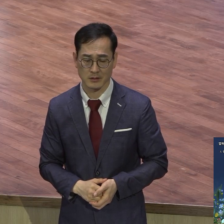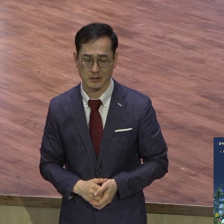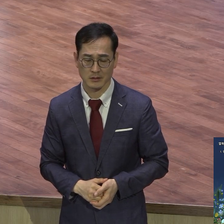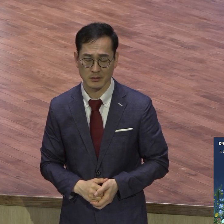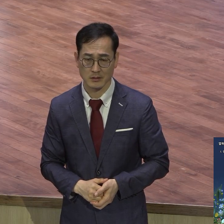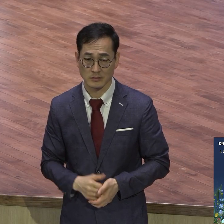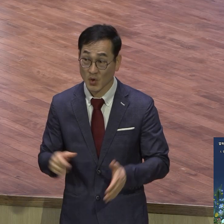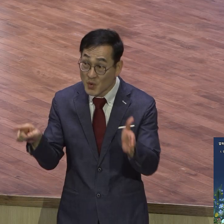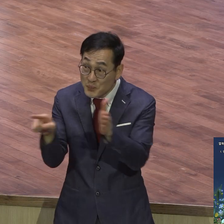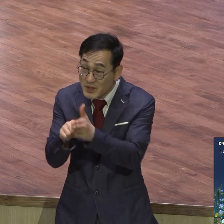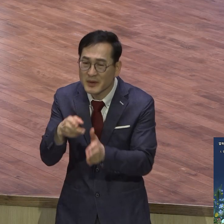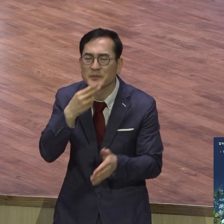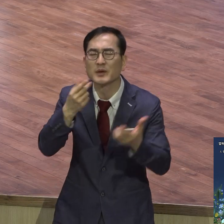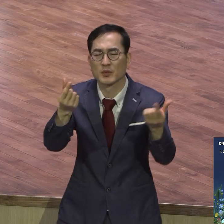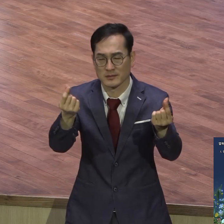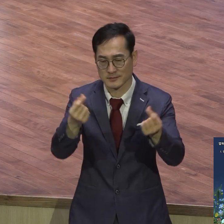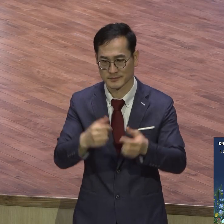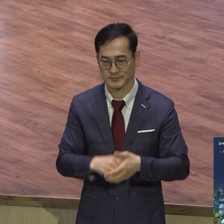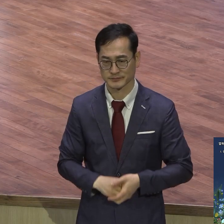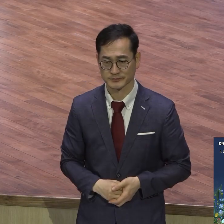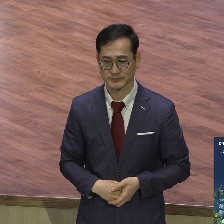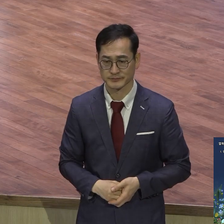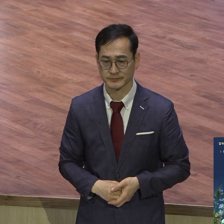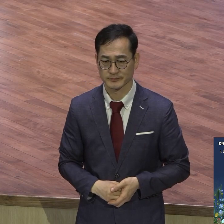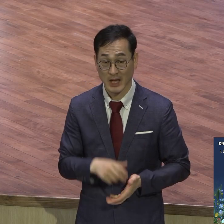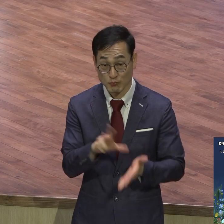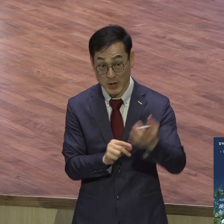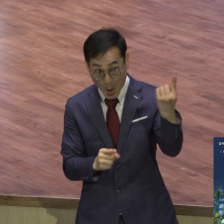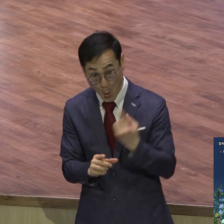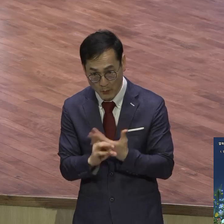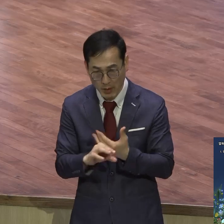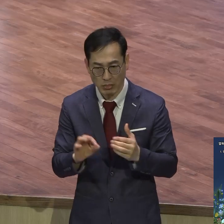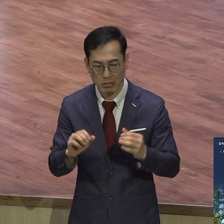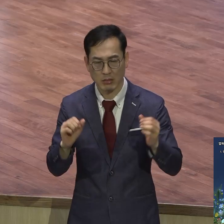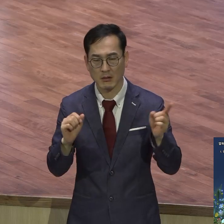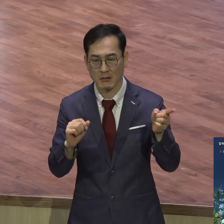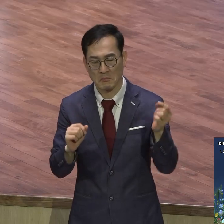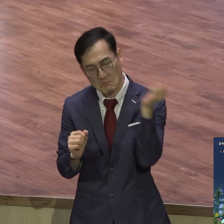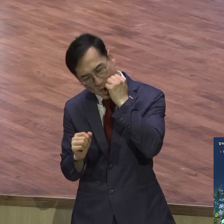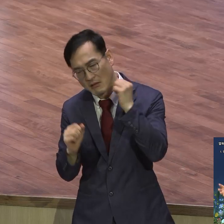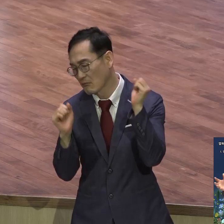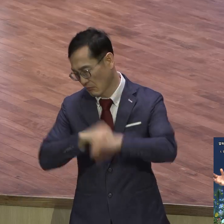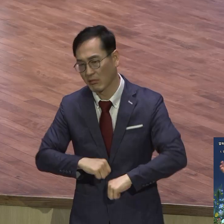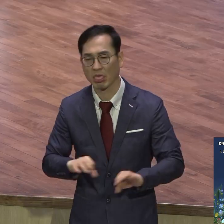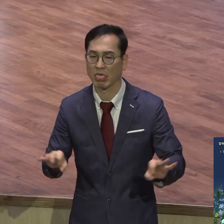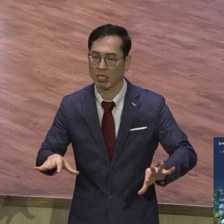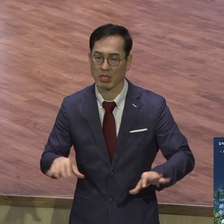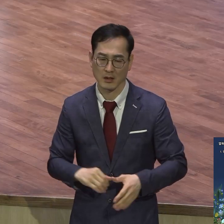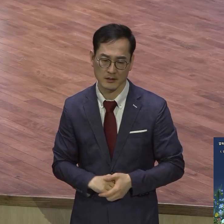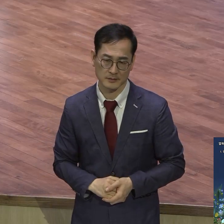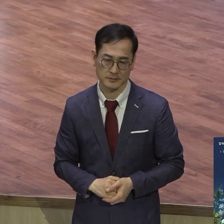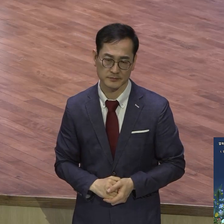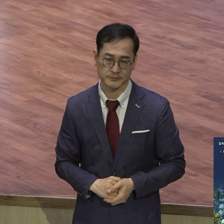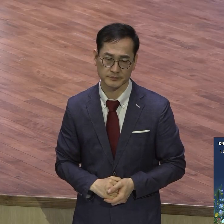얘기거든요. 그러니까 문제가 계속 오는 불신자 처럼. 교회도 불신자 하고 똑같아요. 단체와 거의